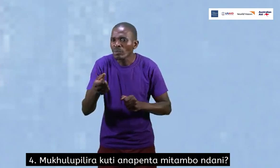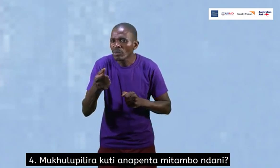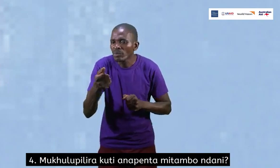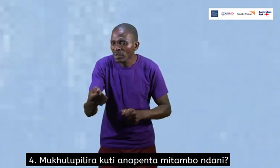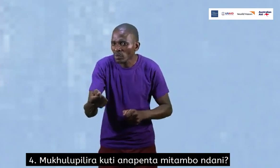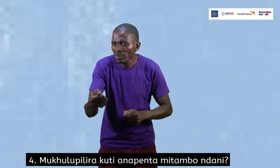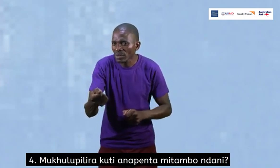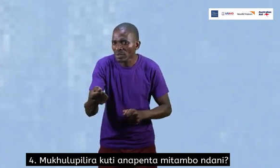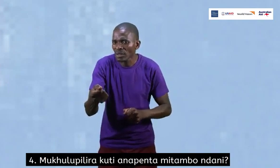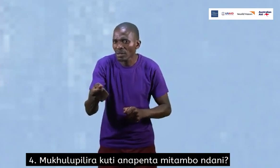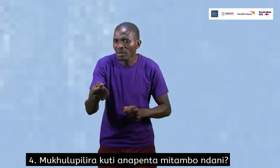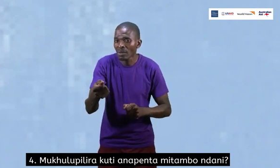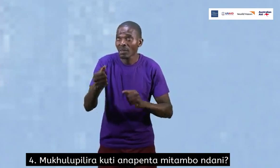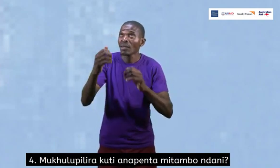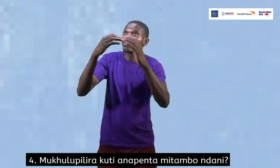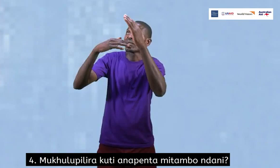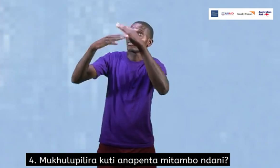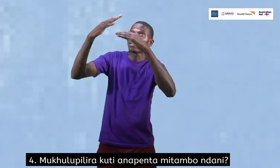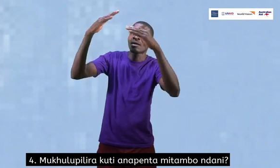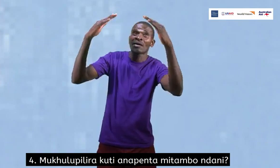Mukukhulupirira kuti anapenta mitambo ndani?